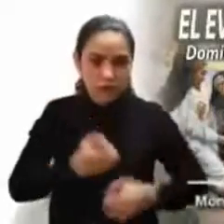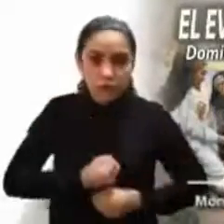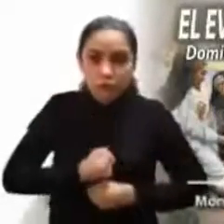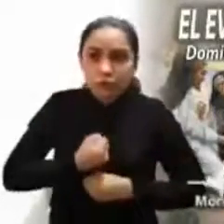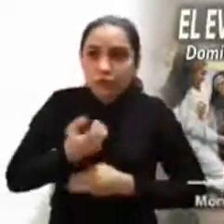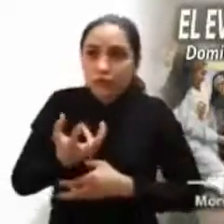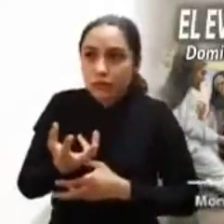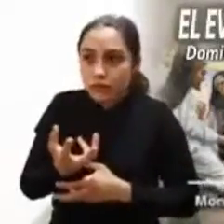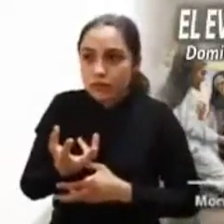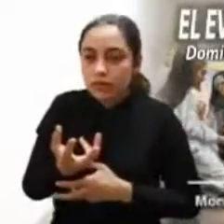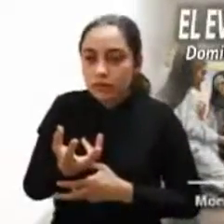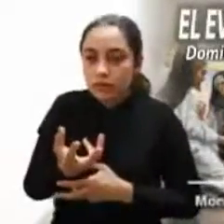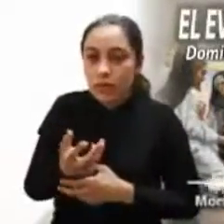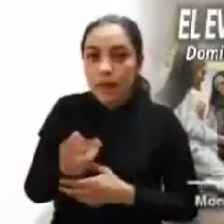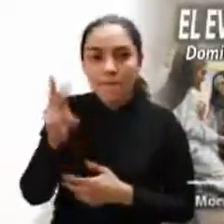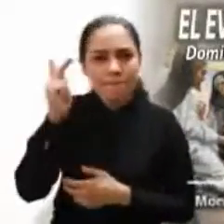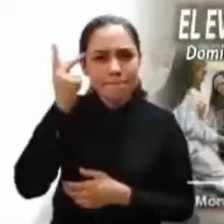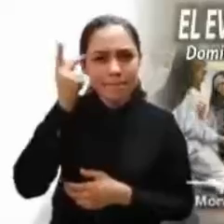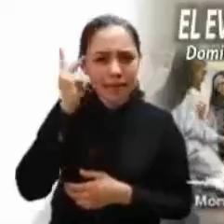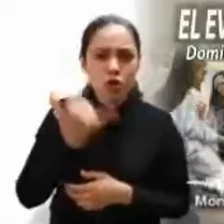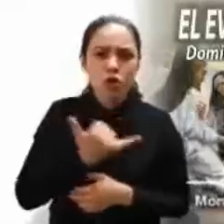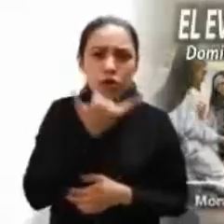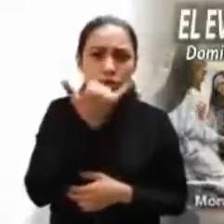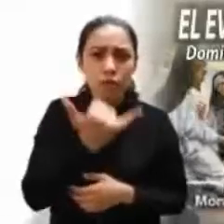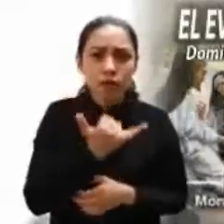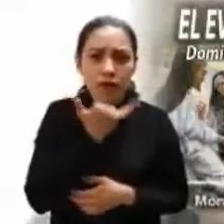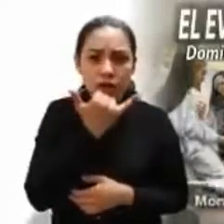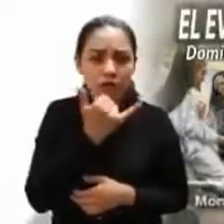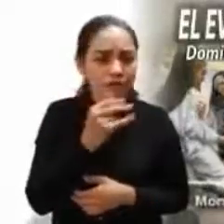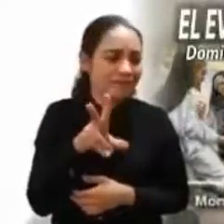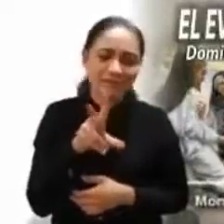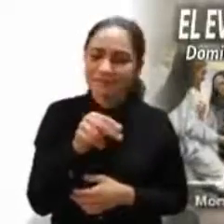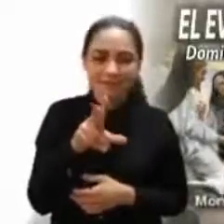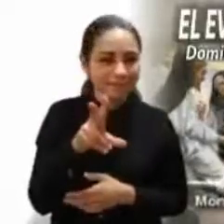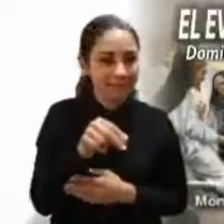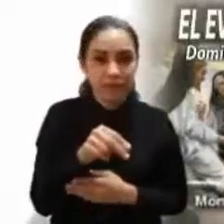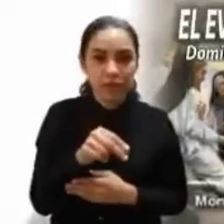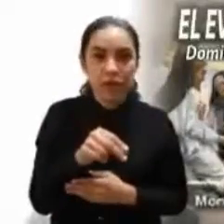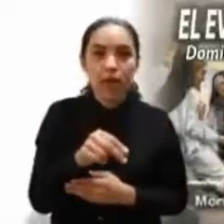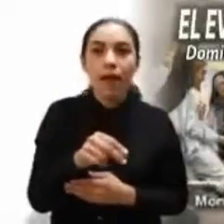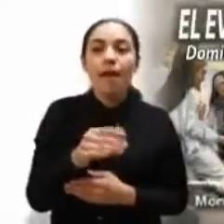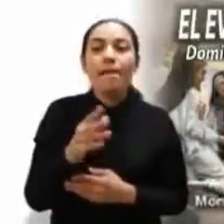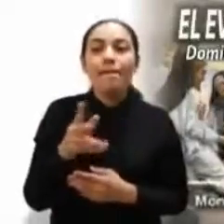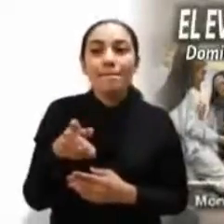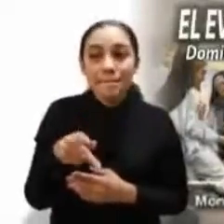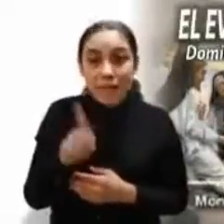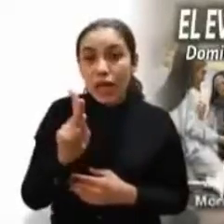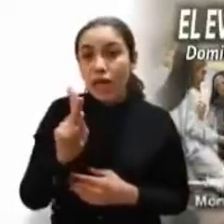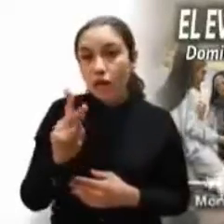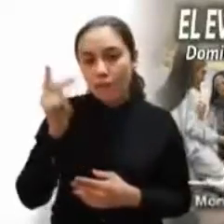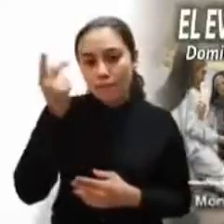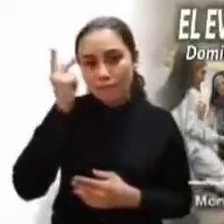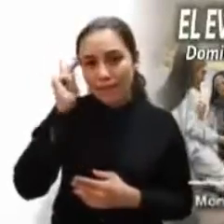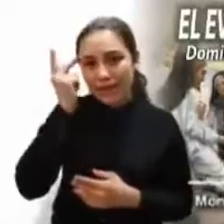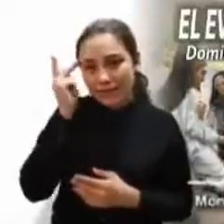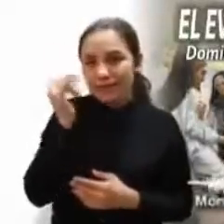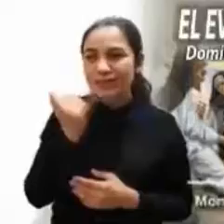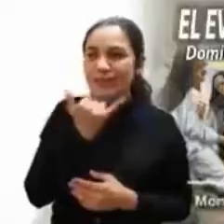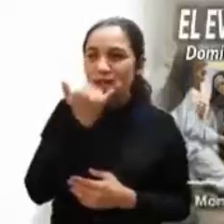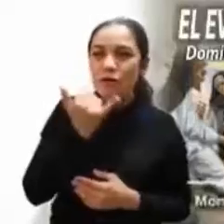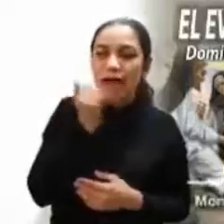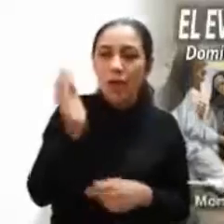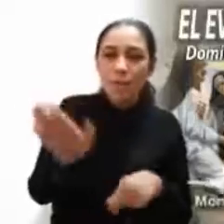equivoca en la forma en que espera que Jesús sea Mesías. No escucha o no parece escuchar